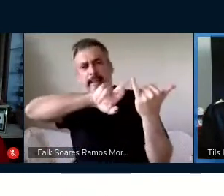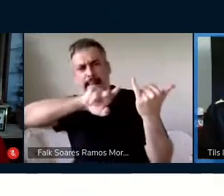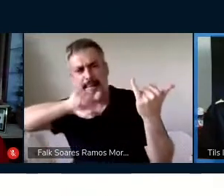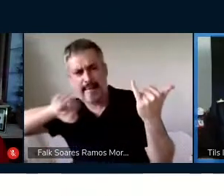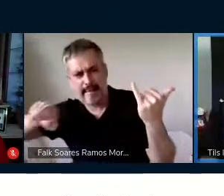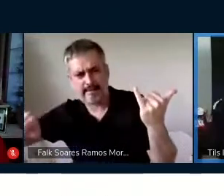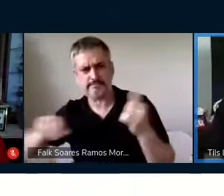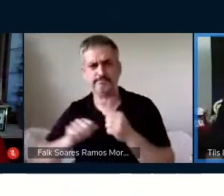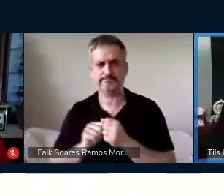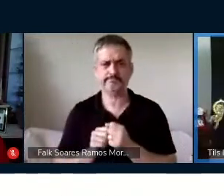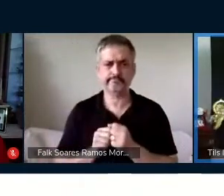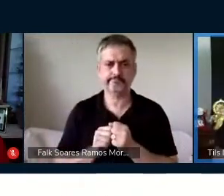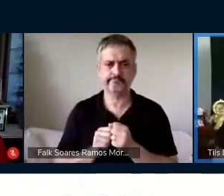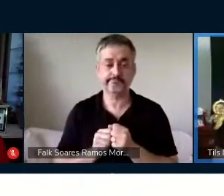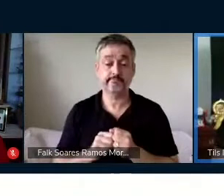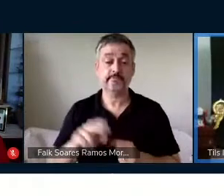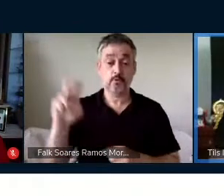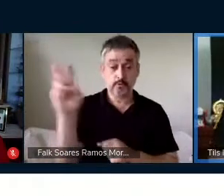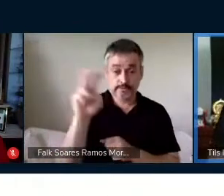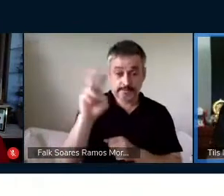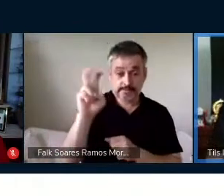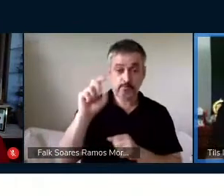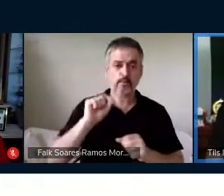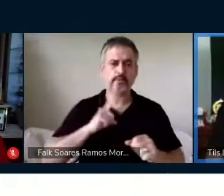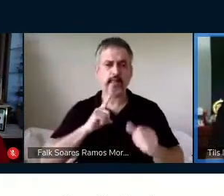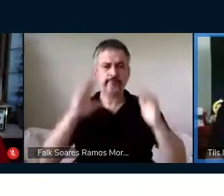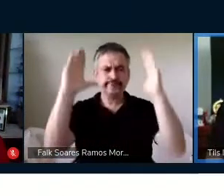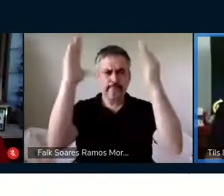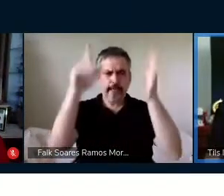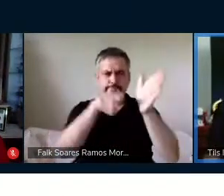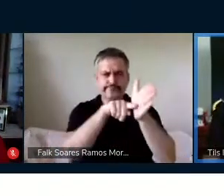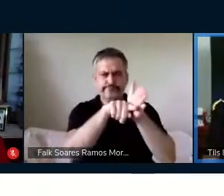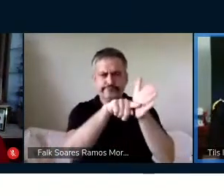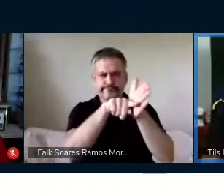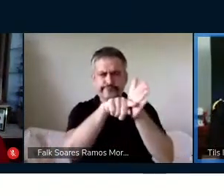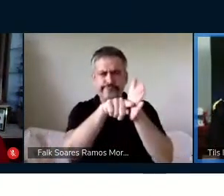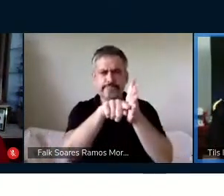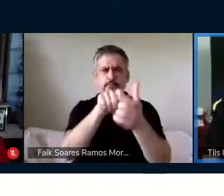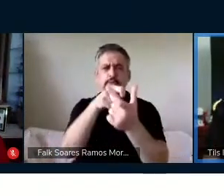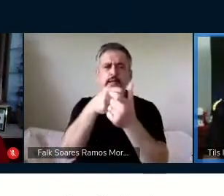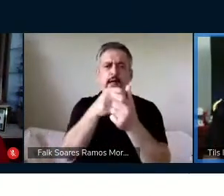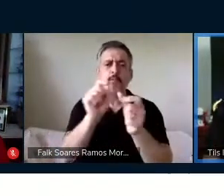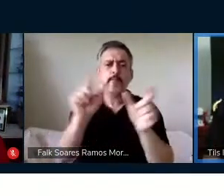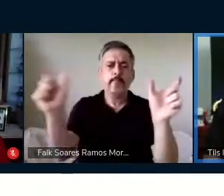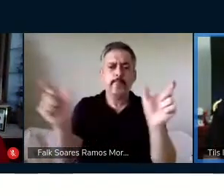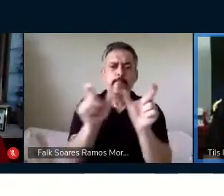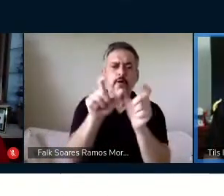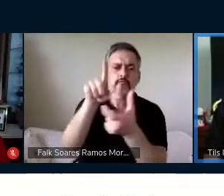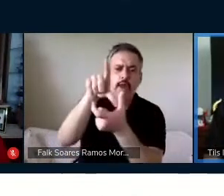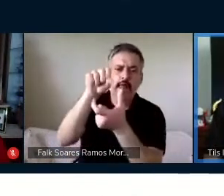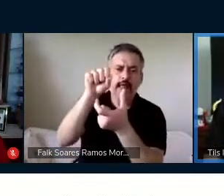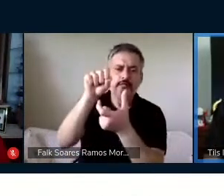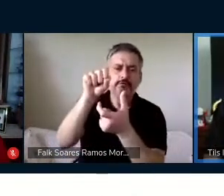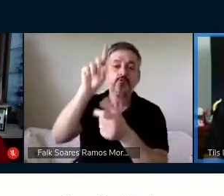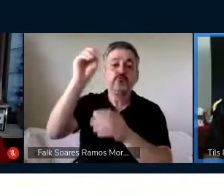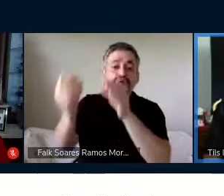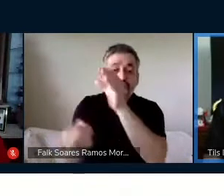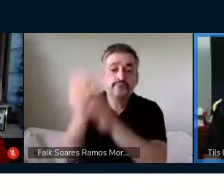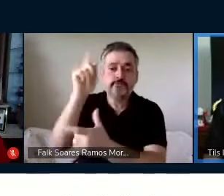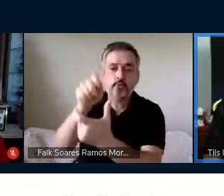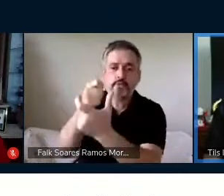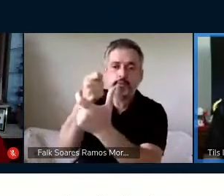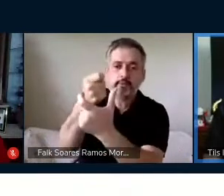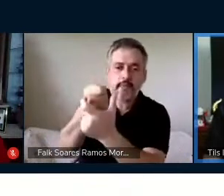oração, sujeito, verbo e complementos. E, por fim, a análise dos aspectos morfolexicais